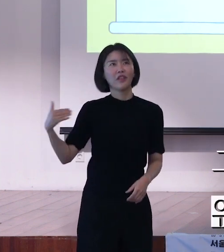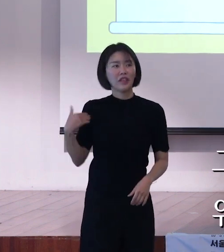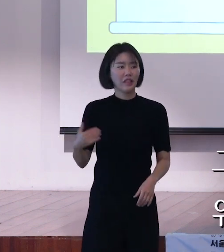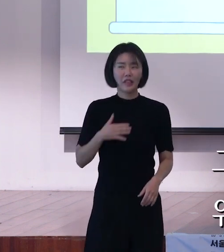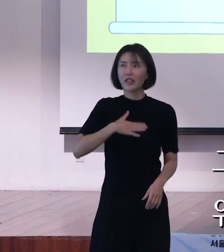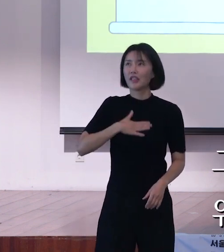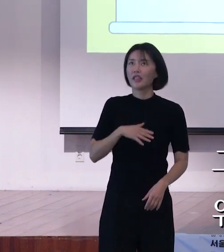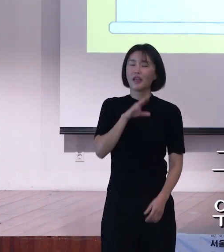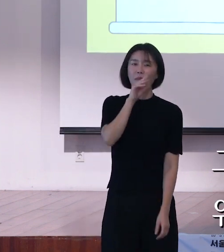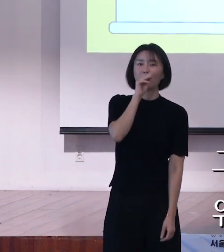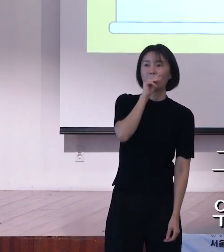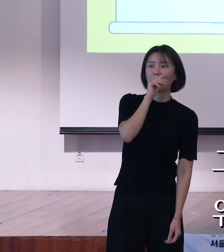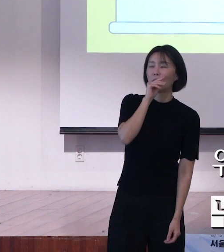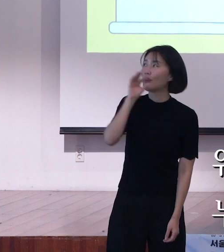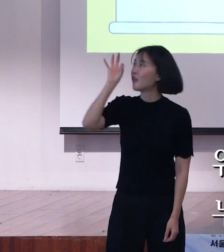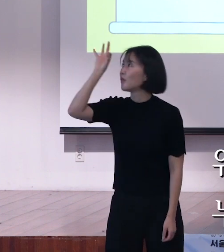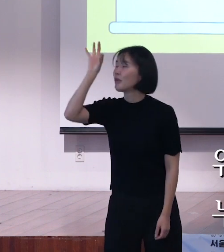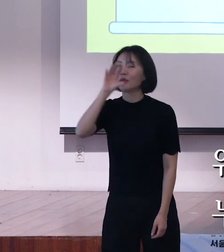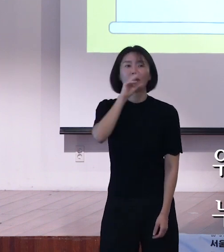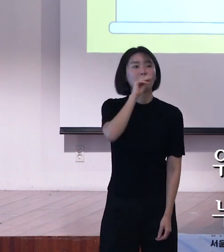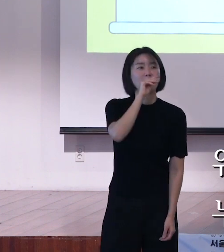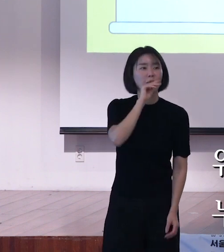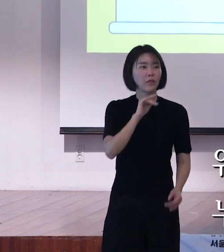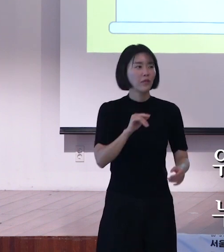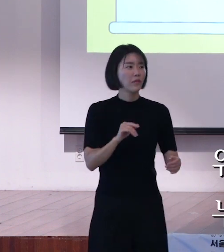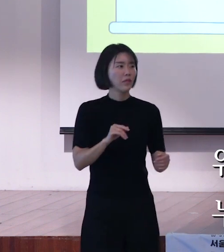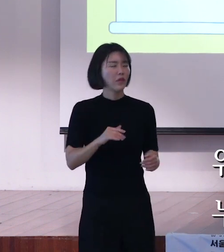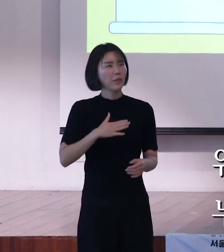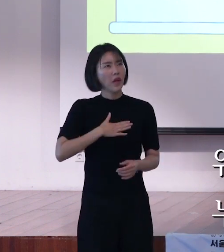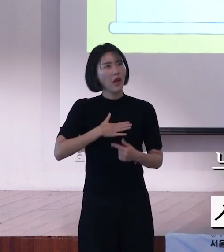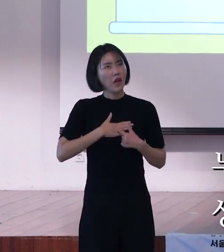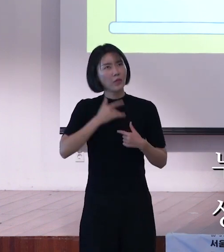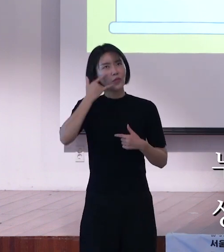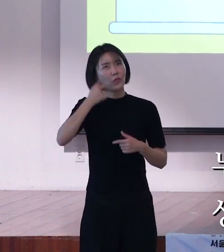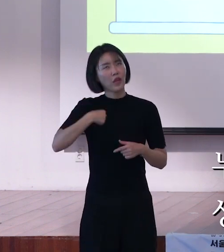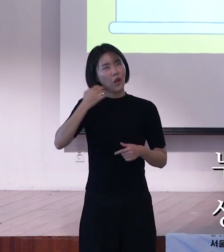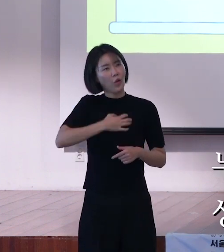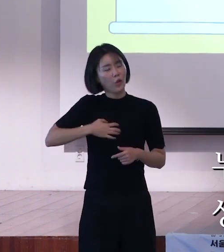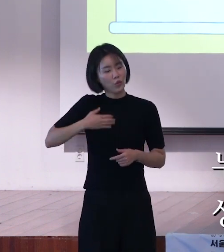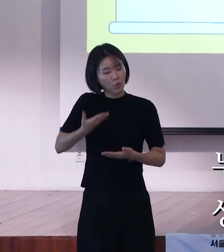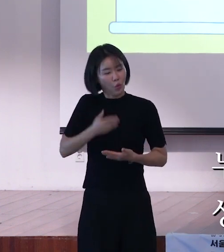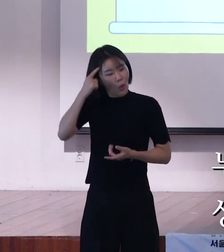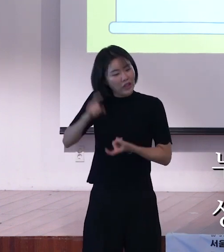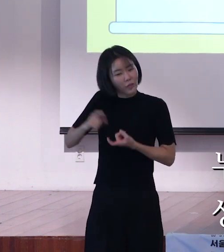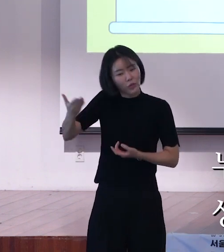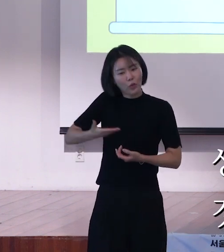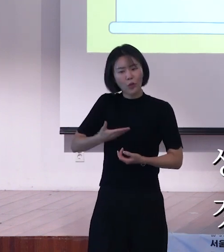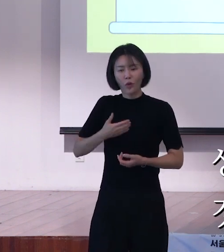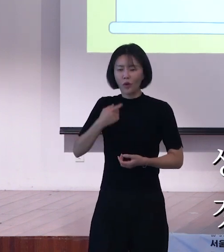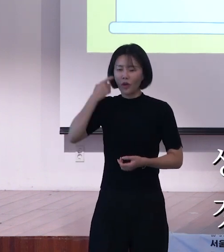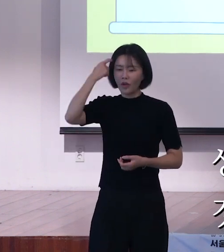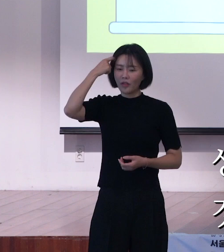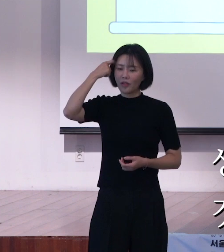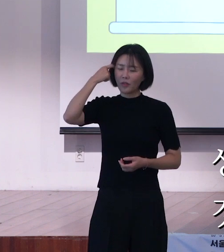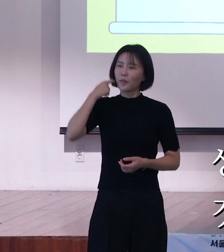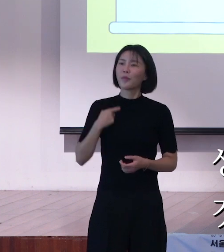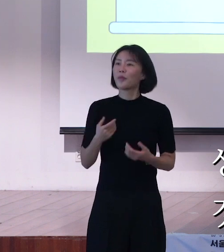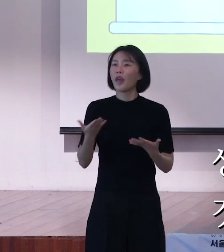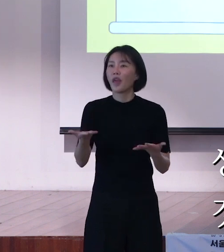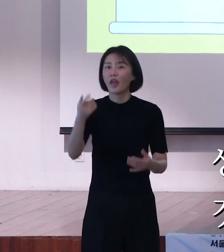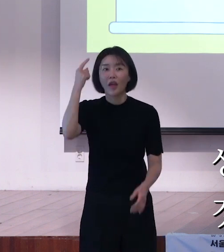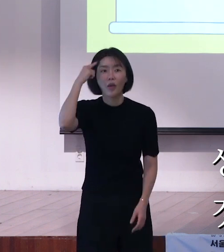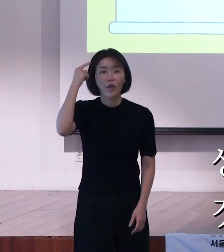많이 나누었고 그리고 정서적인 상호작용은 많지 않았던 것 같아요. 그 이유는